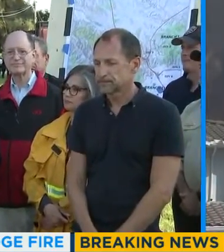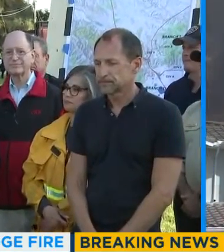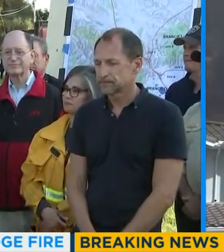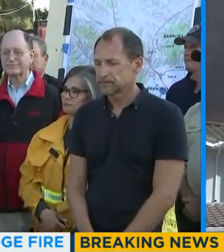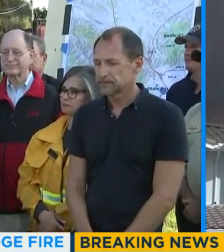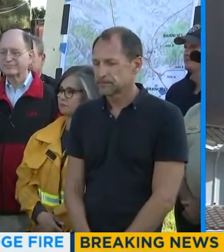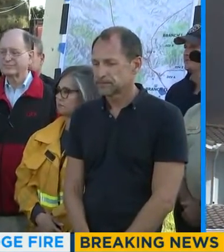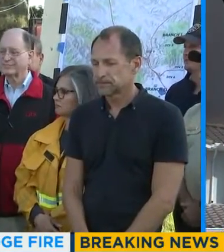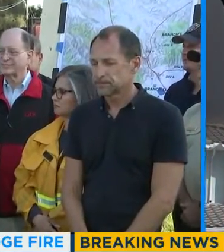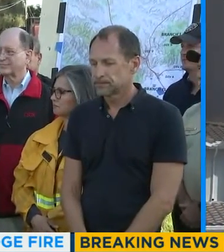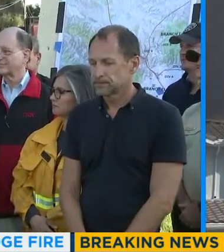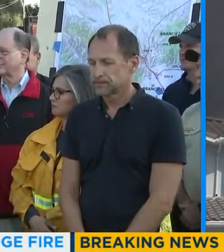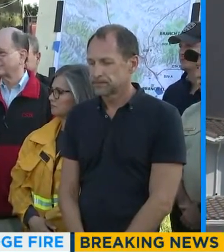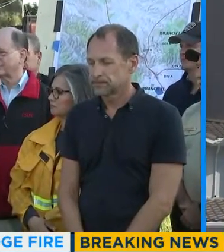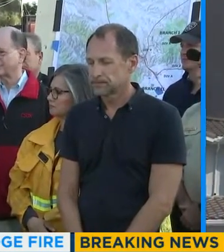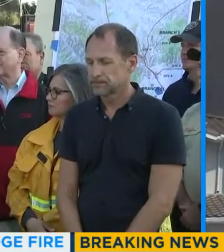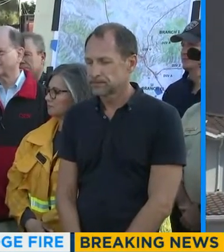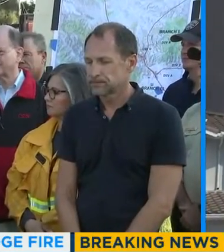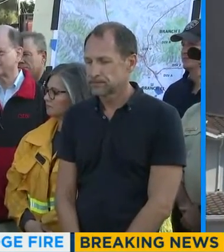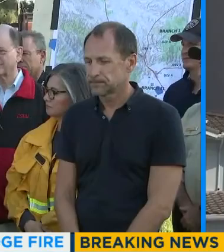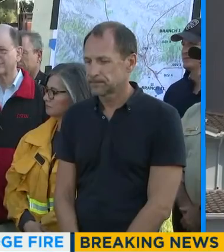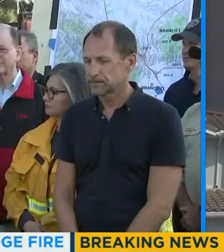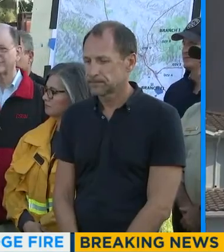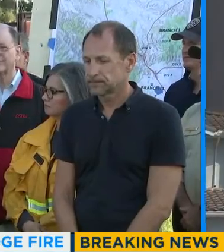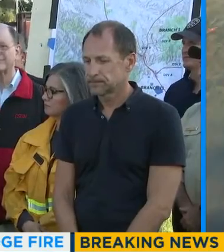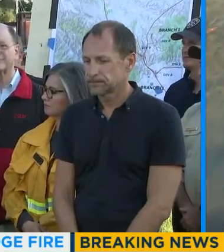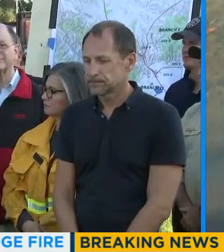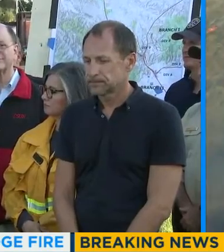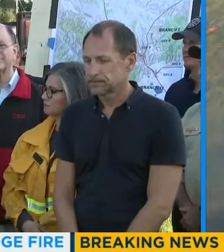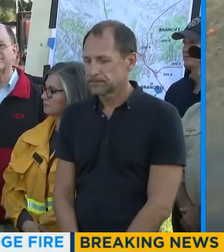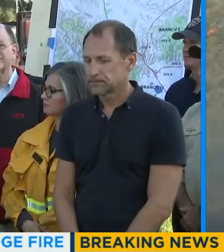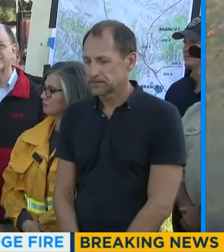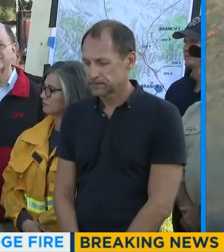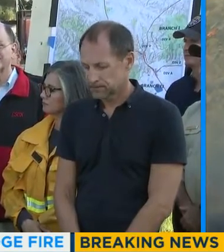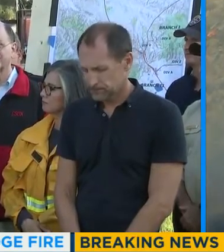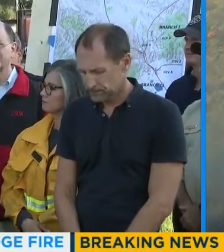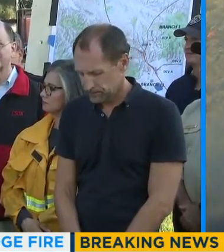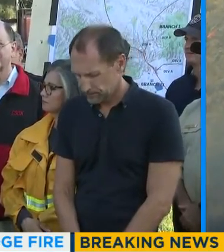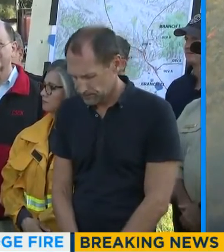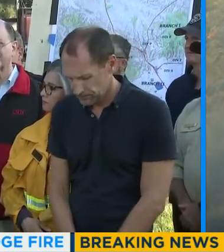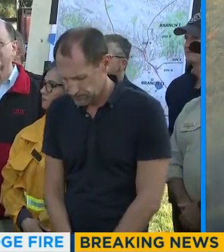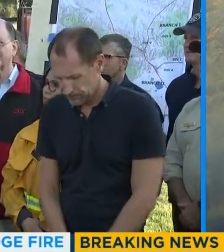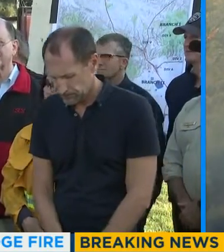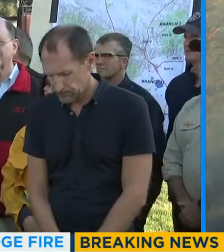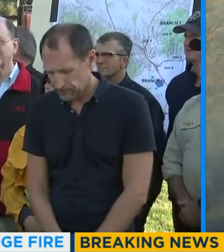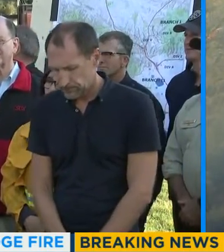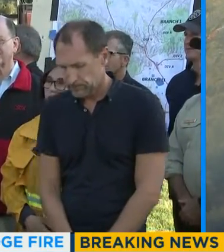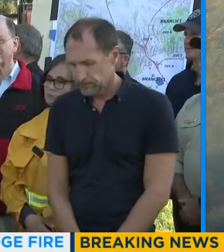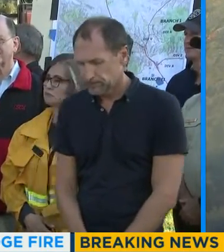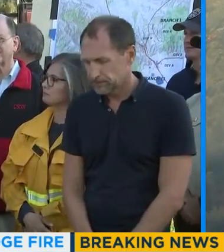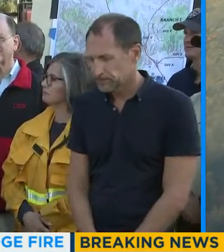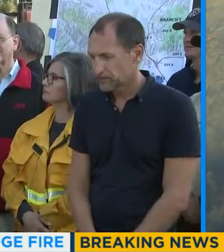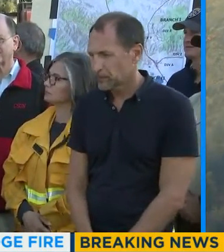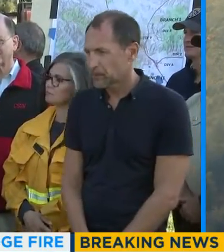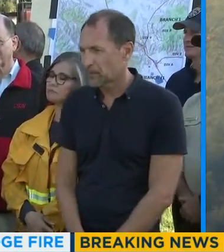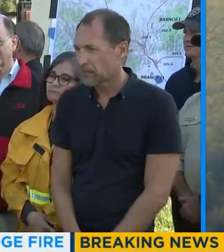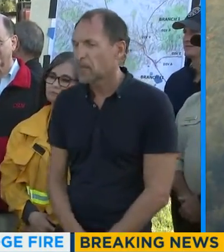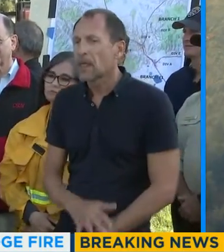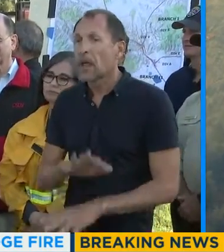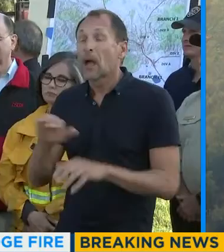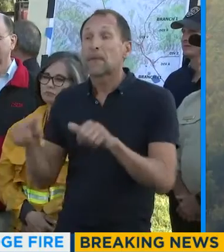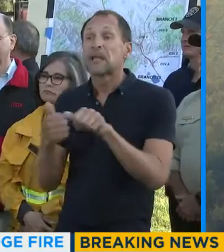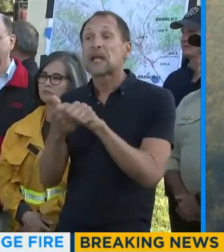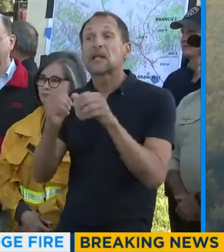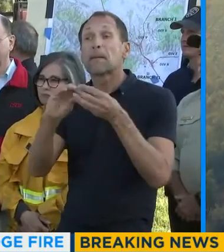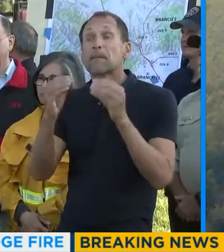100,000 personas, pero ahora hay nuevos números, es 70,000 residentes. In English, updated numbers on those